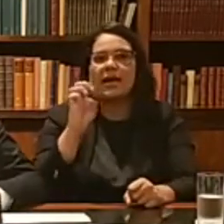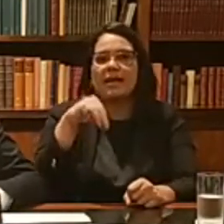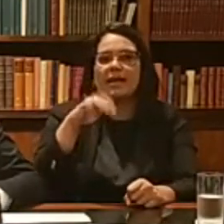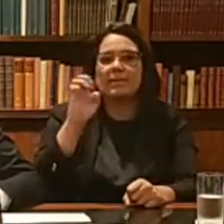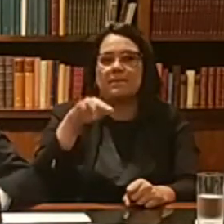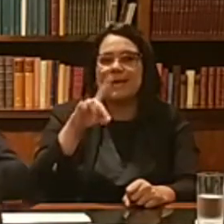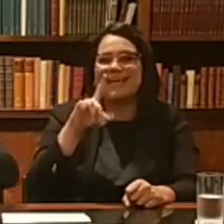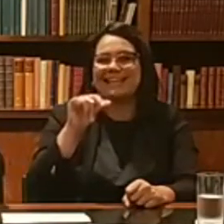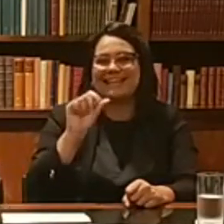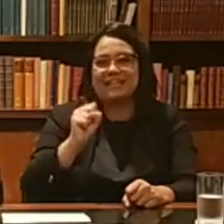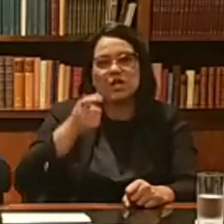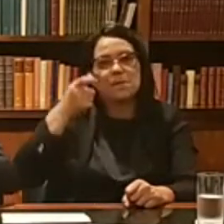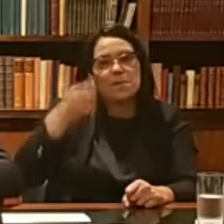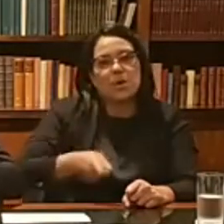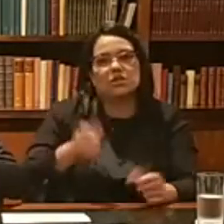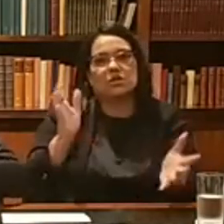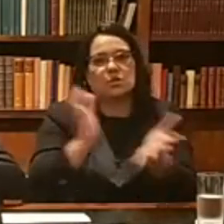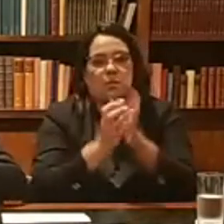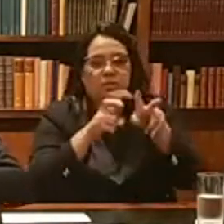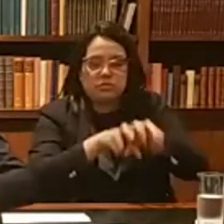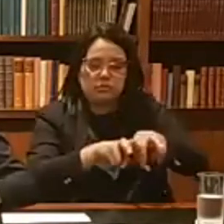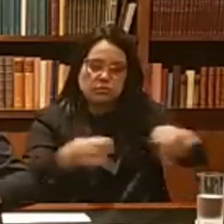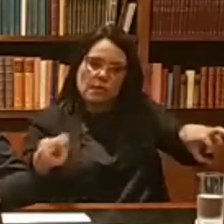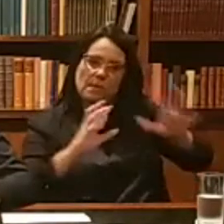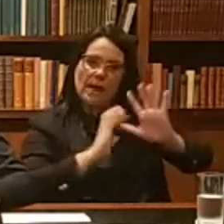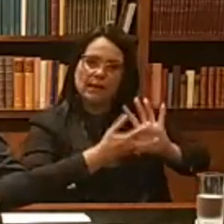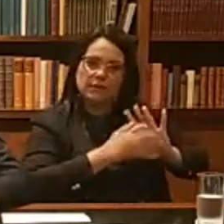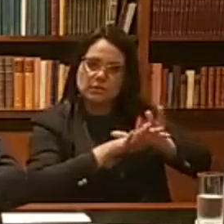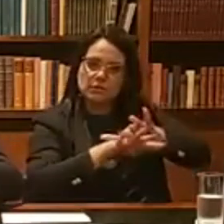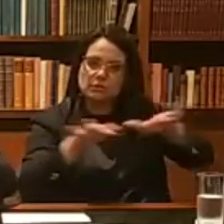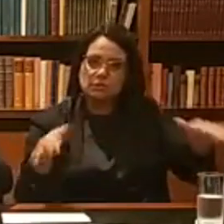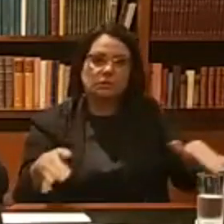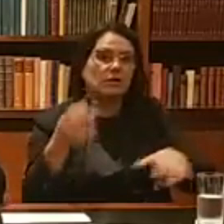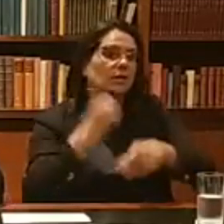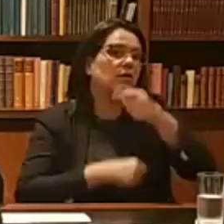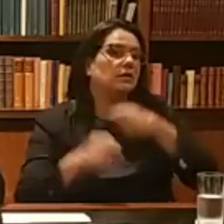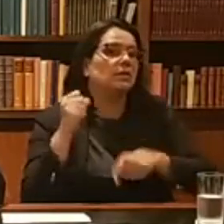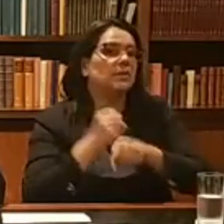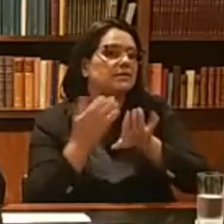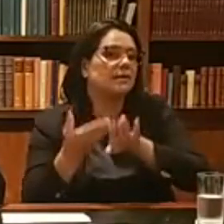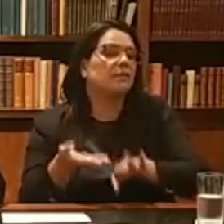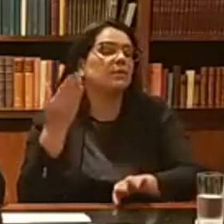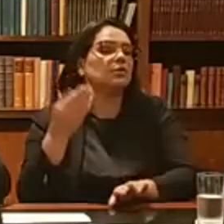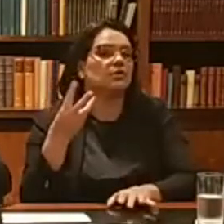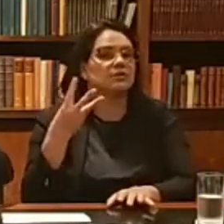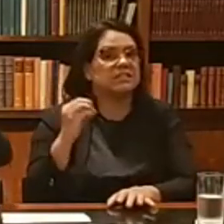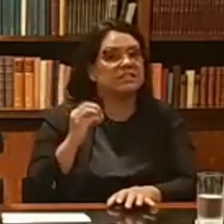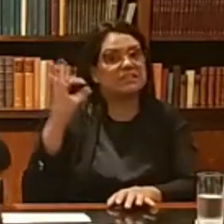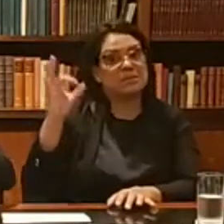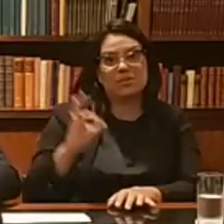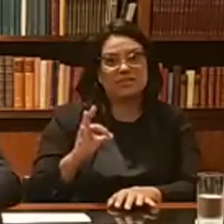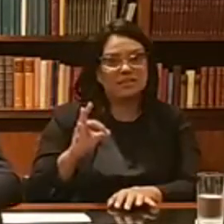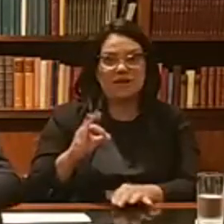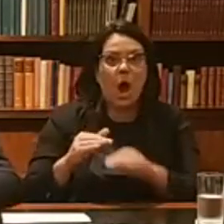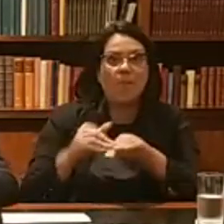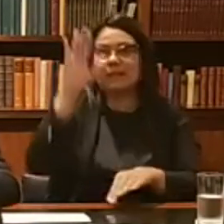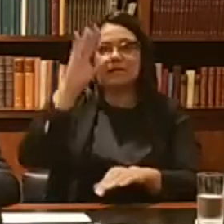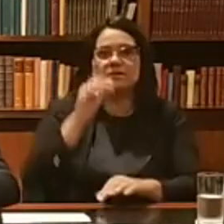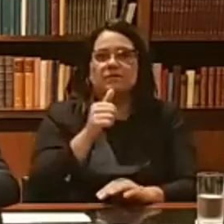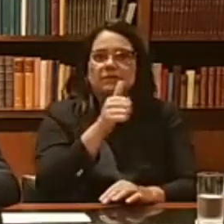bancada. E o ano passado foi colocado em votação para passar de 30% para